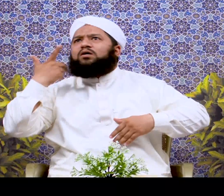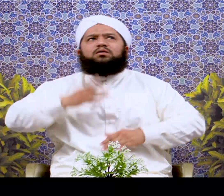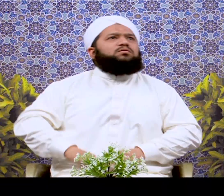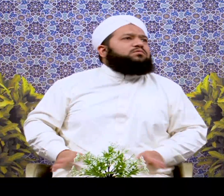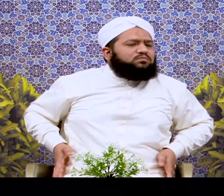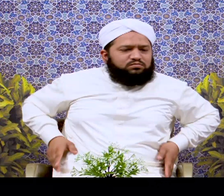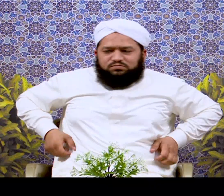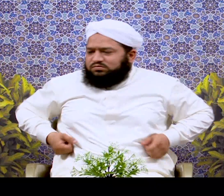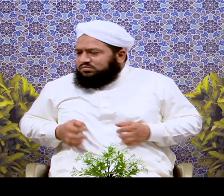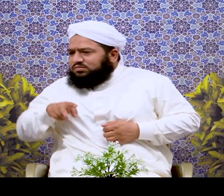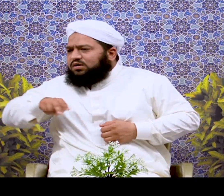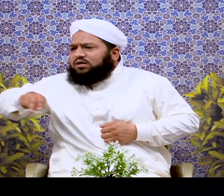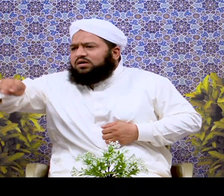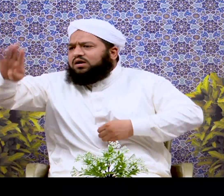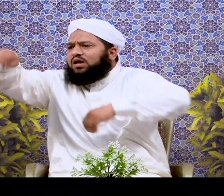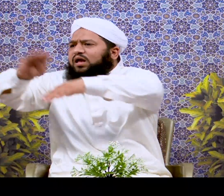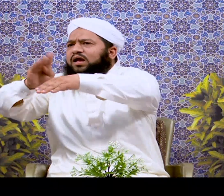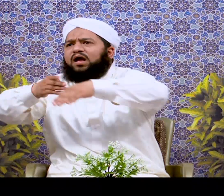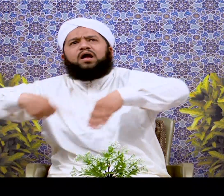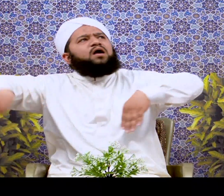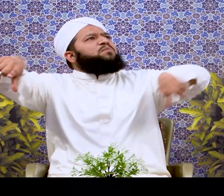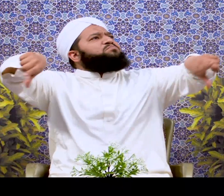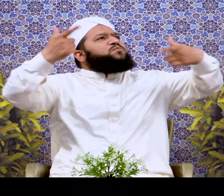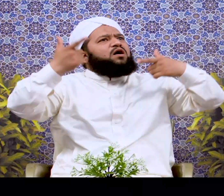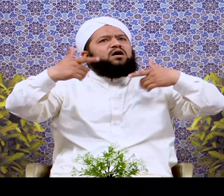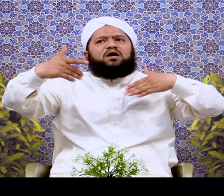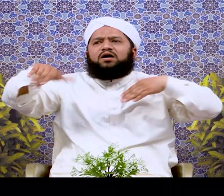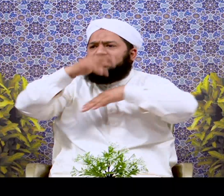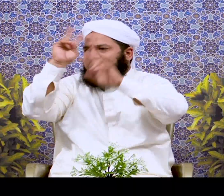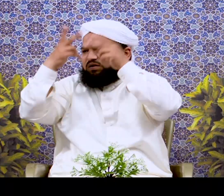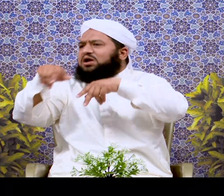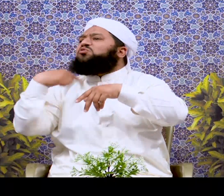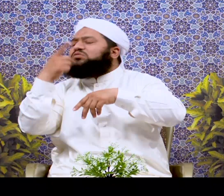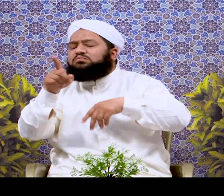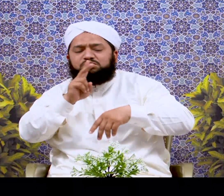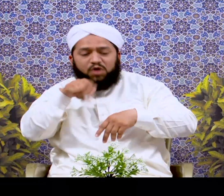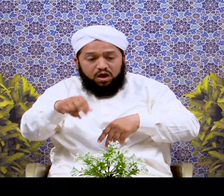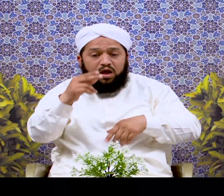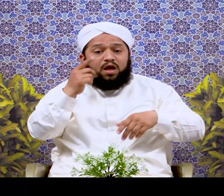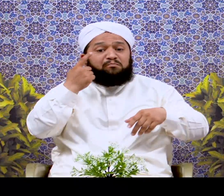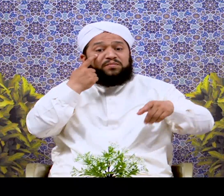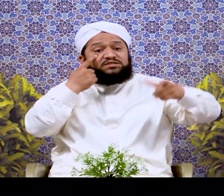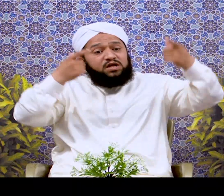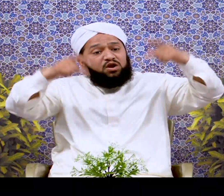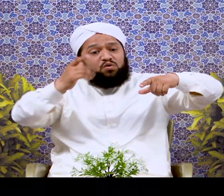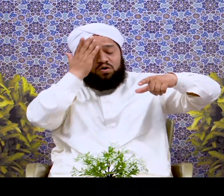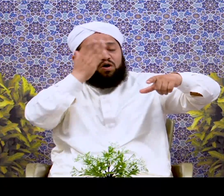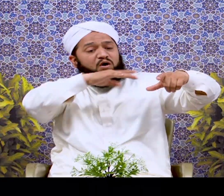دریا سے باہر آئے، لوگوں سے پوچھا یہ کون سی جگہ ہے؟ جواب ملا یہ مصر ہے۔ بہت تعجب ہوا،